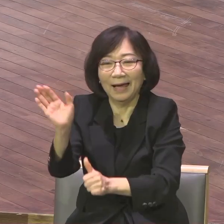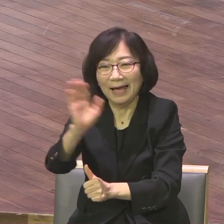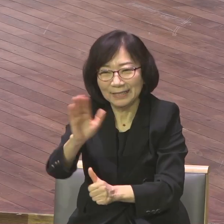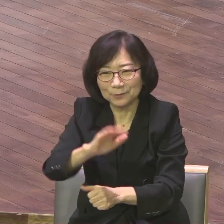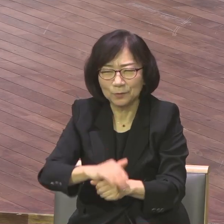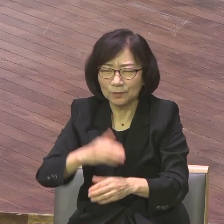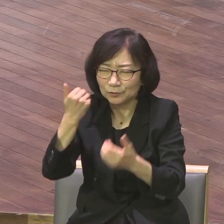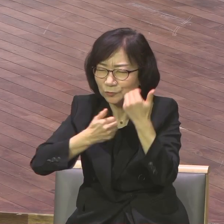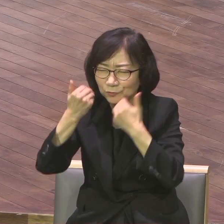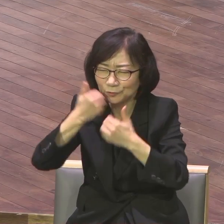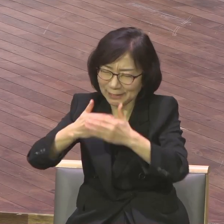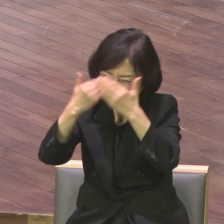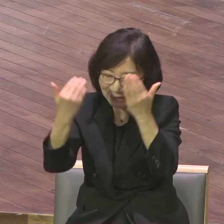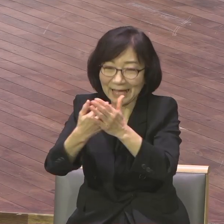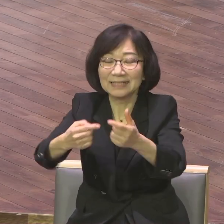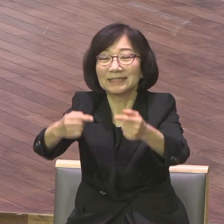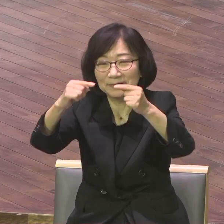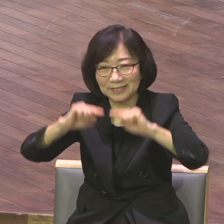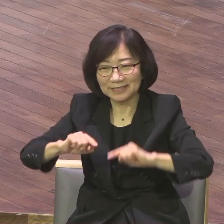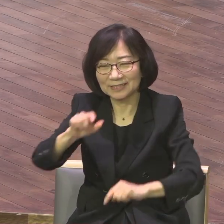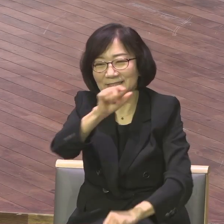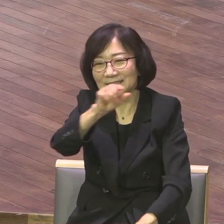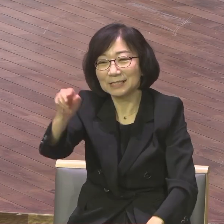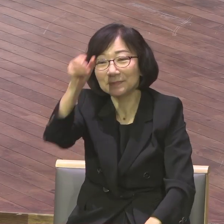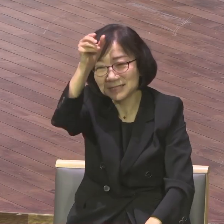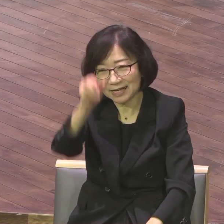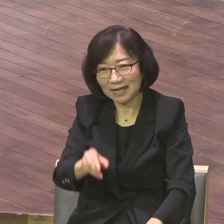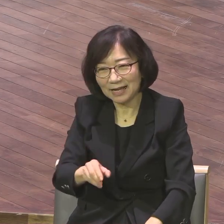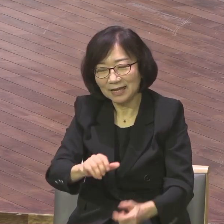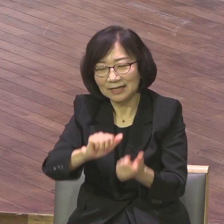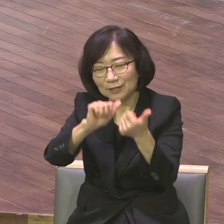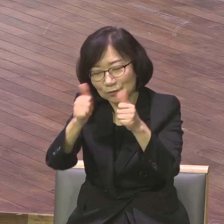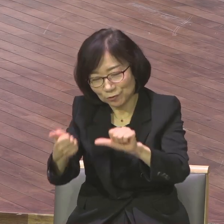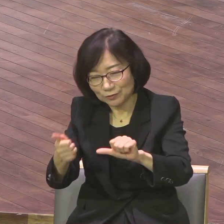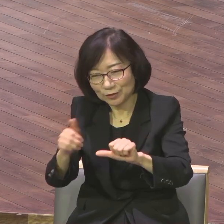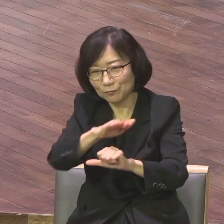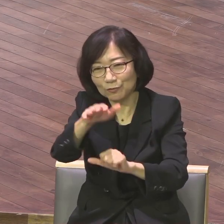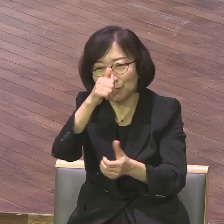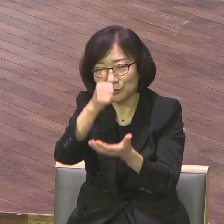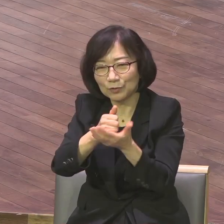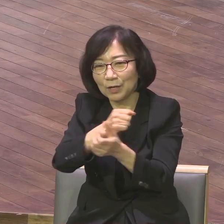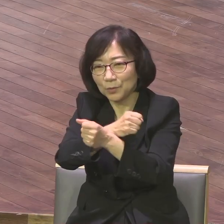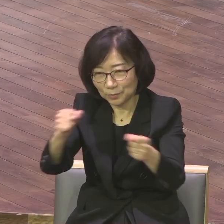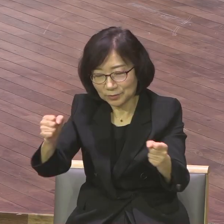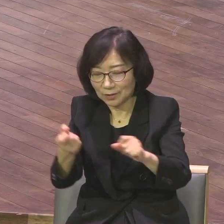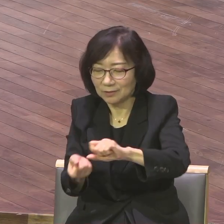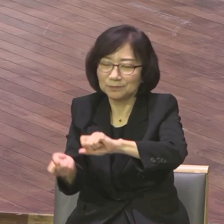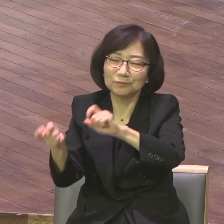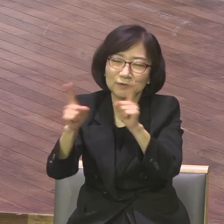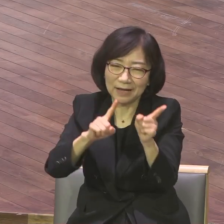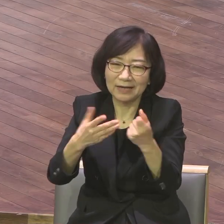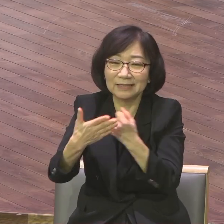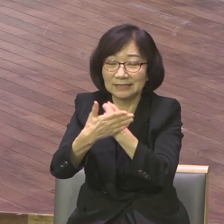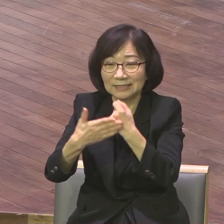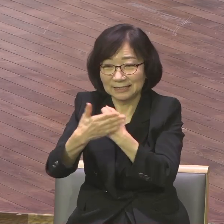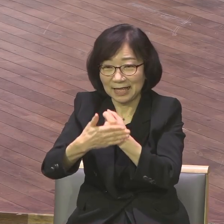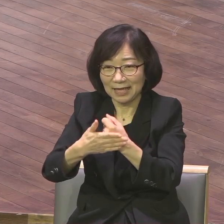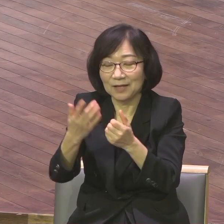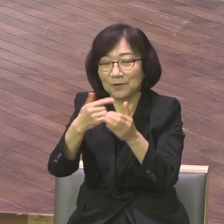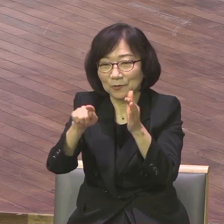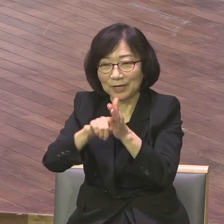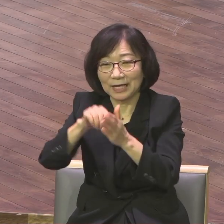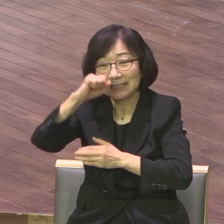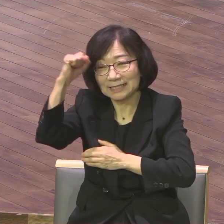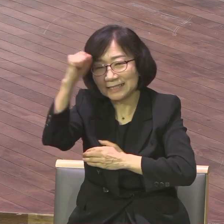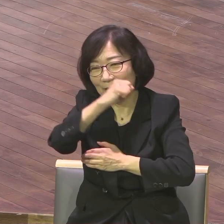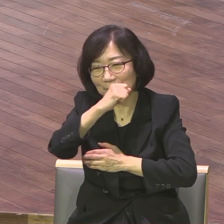그리스도의 십자가의 대속과 이 놀라운 은혜를 체험하는 그런 시간이 될 것입니다. 너희는 이